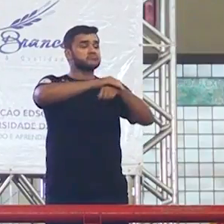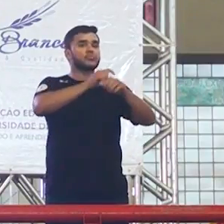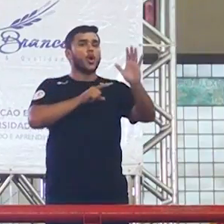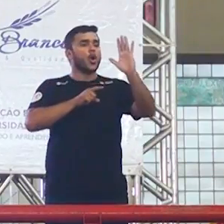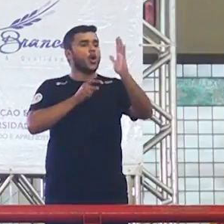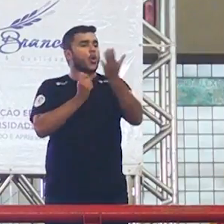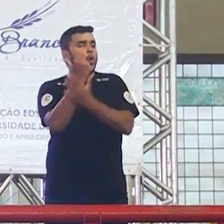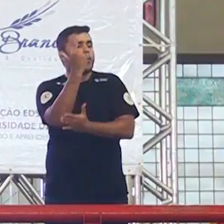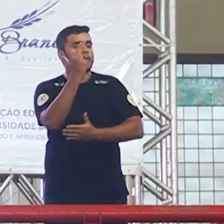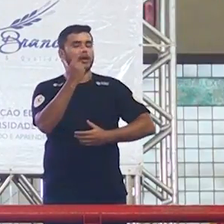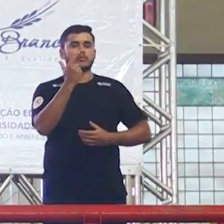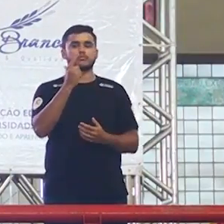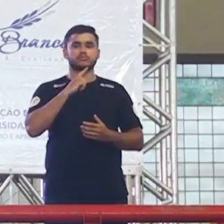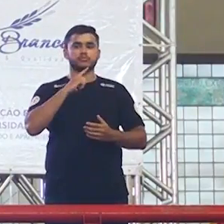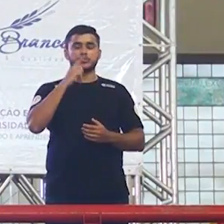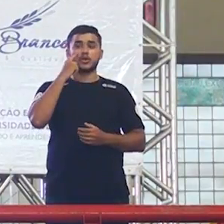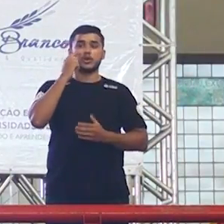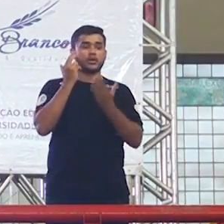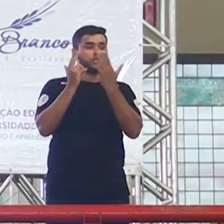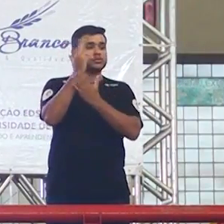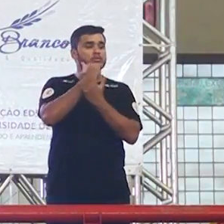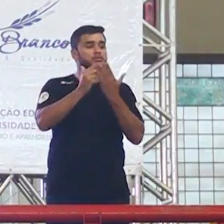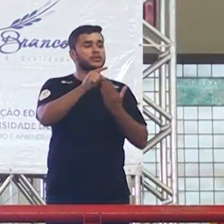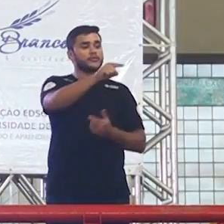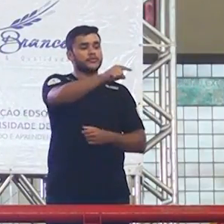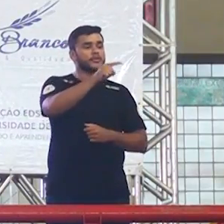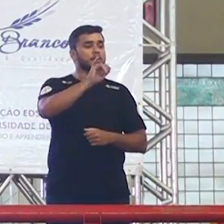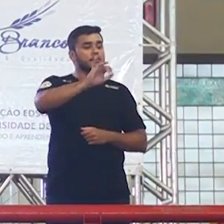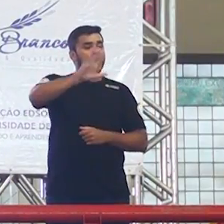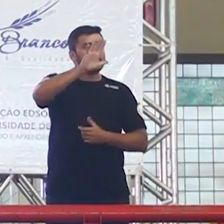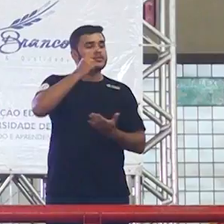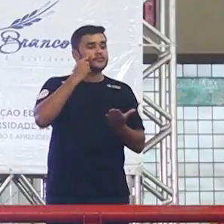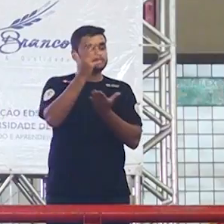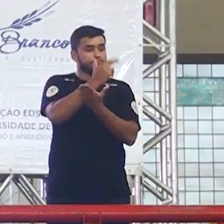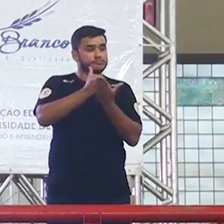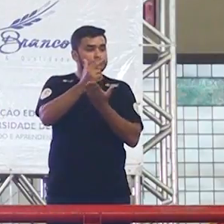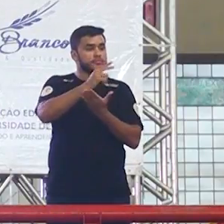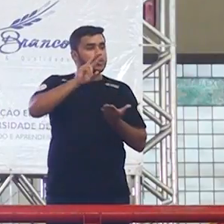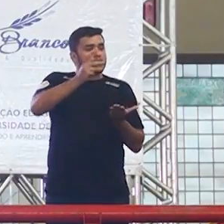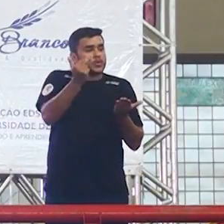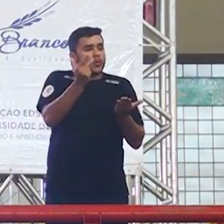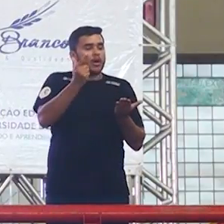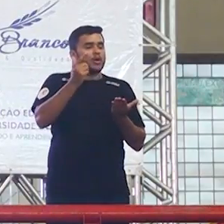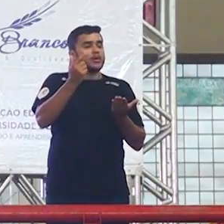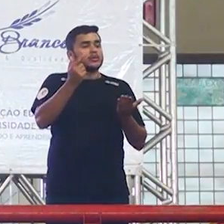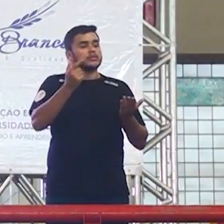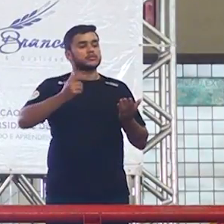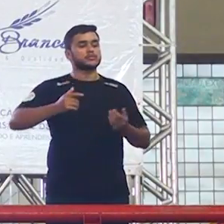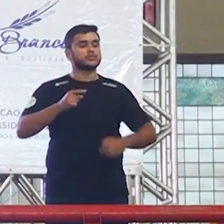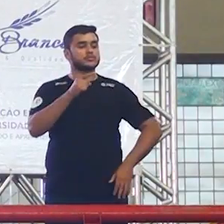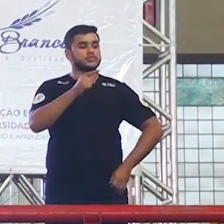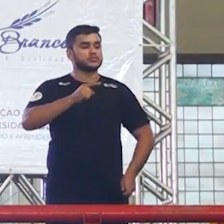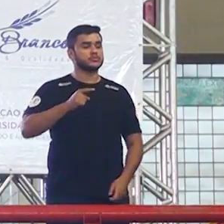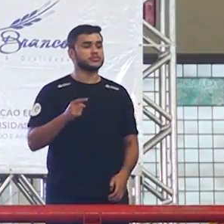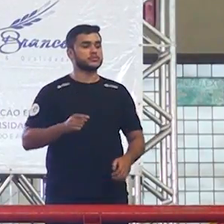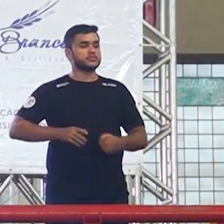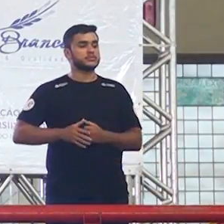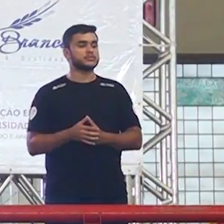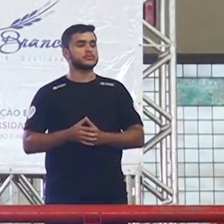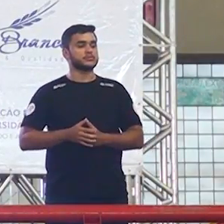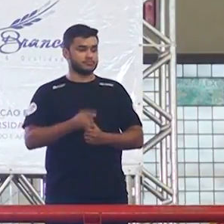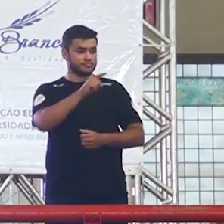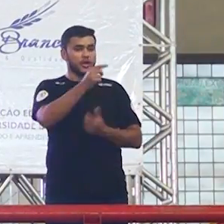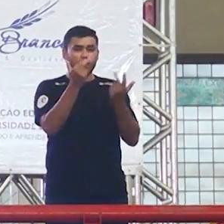aparelho elétrico que vem esse desenhozinho que está na apostila aí, para dizer o consumo ou não, pessoal? É ou não